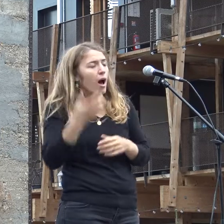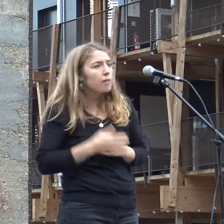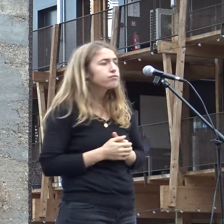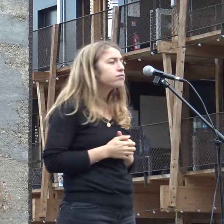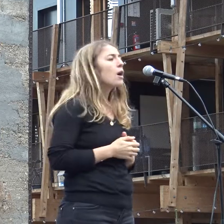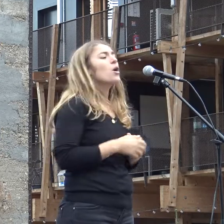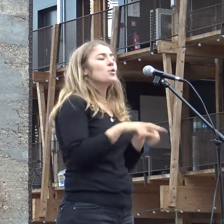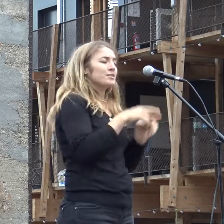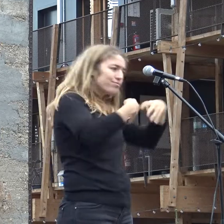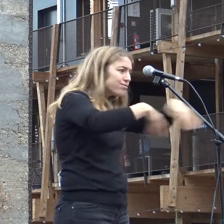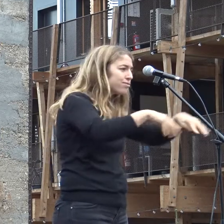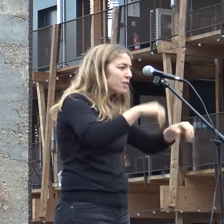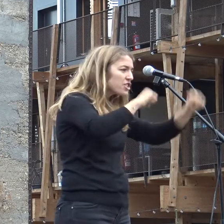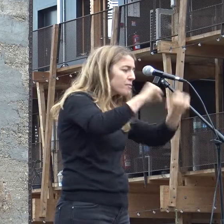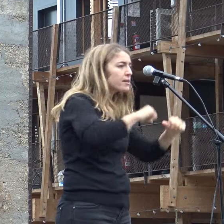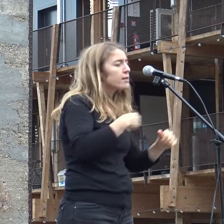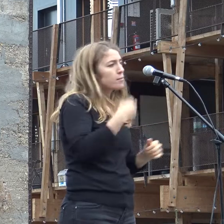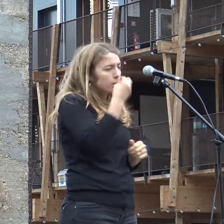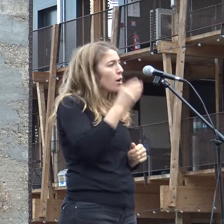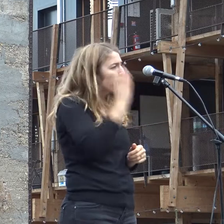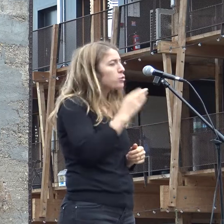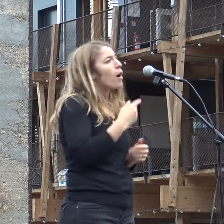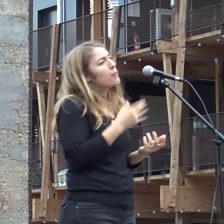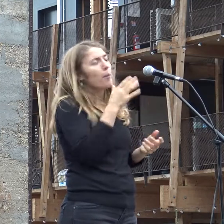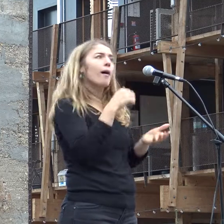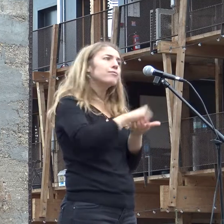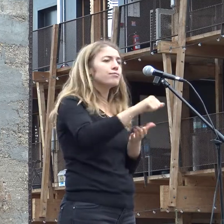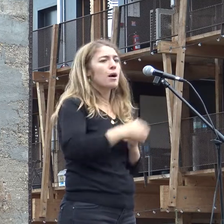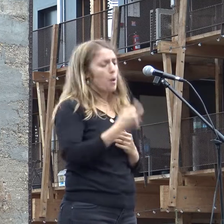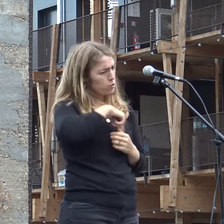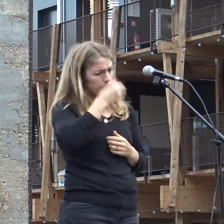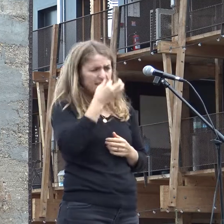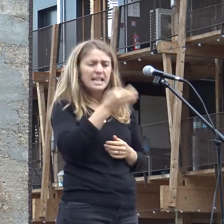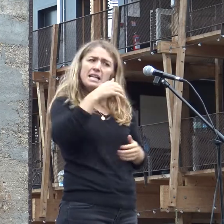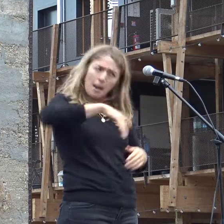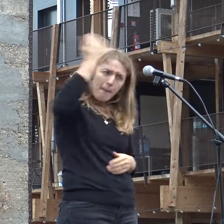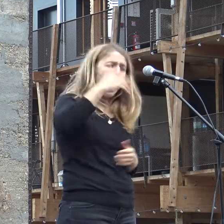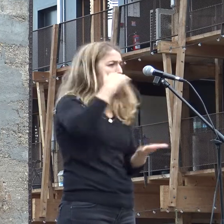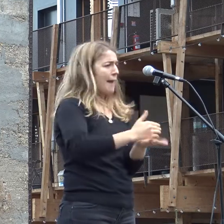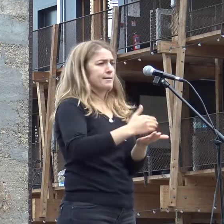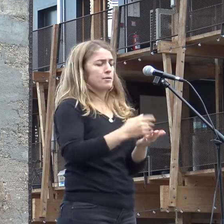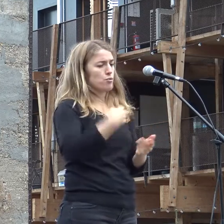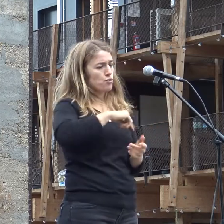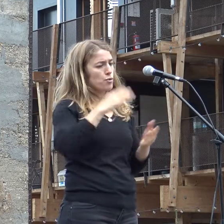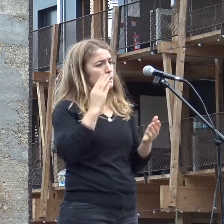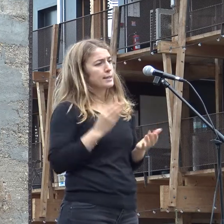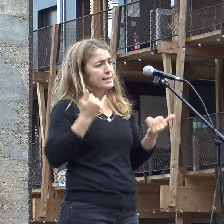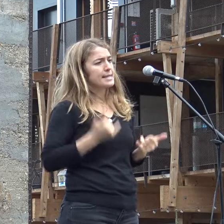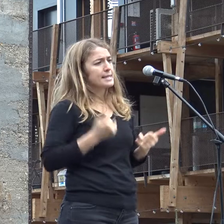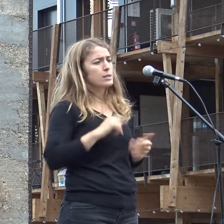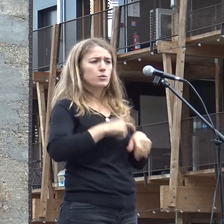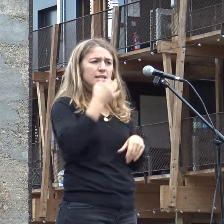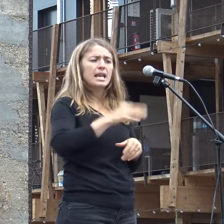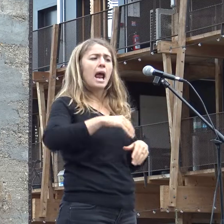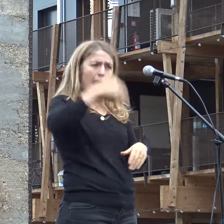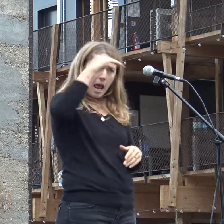Vous voyez? Eh bien nous, aujourd'hui, on est là pour dire ça suffit. On a décidé, tous ensemble, ici, de dire ça